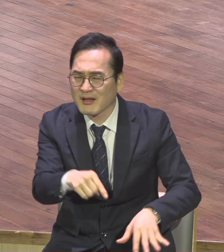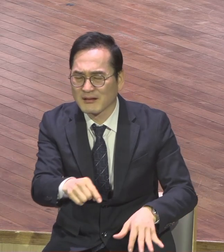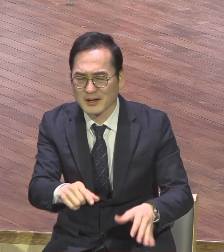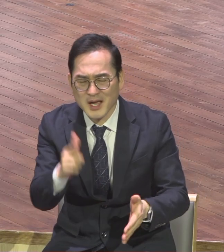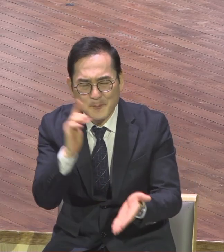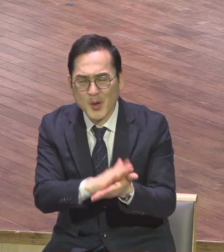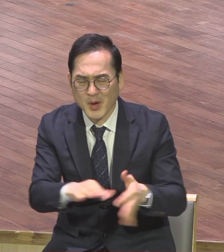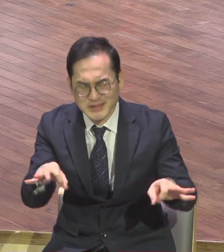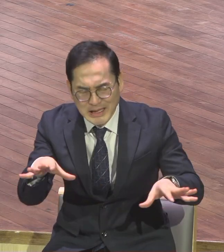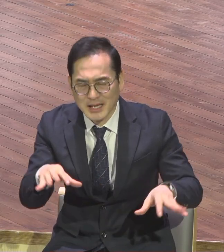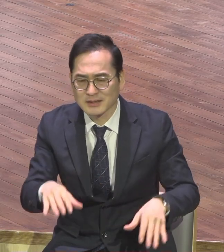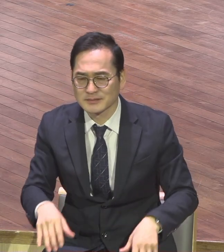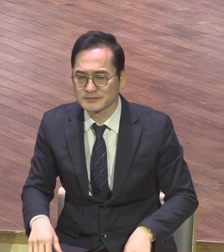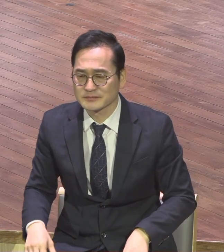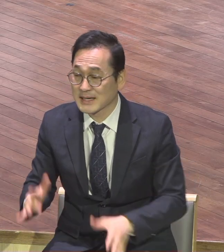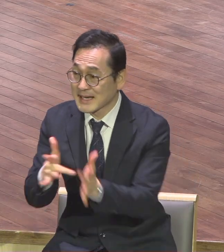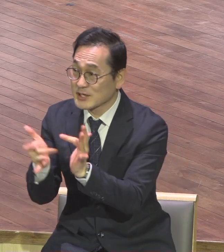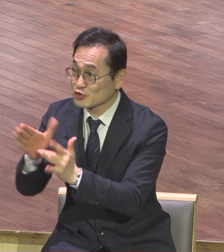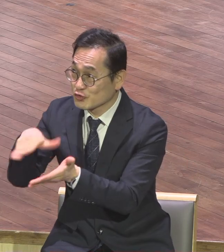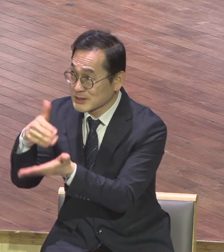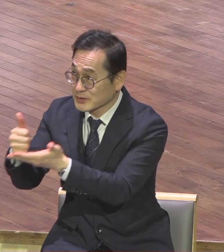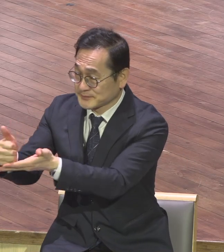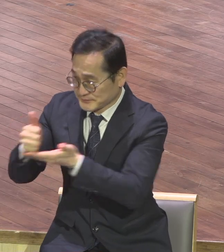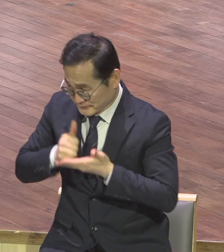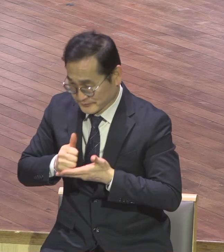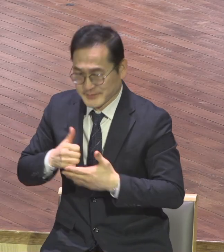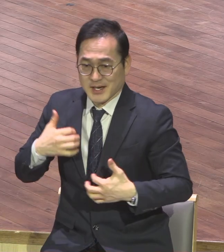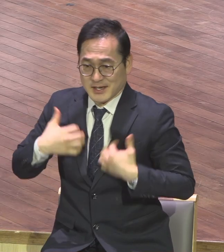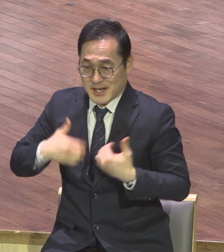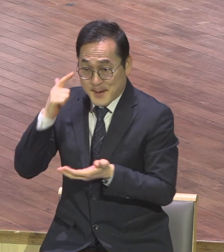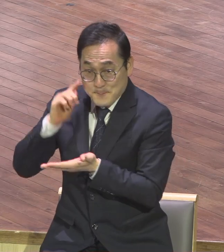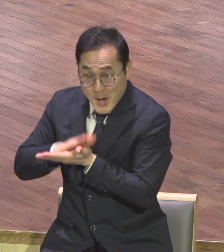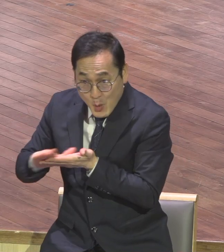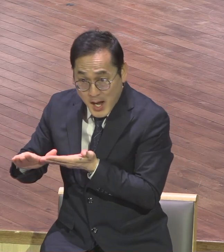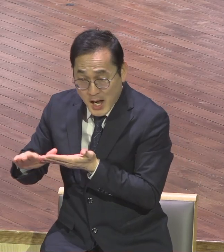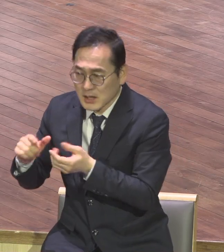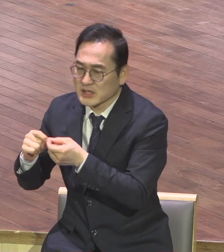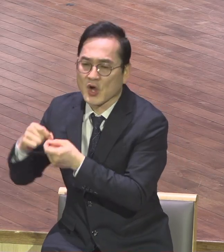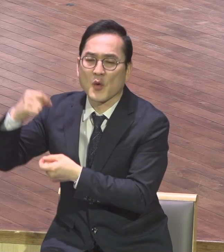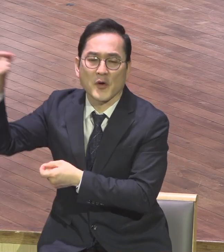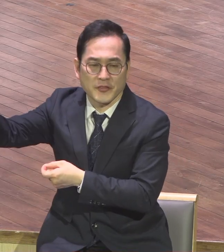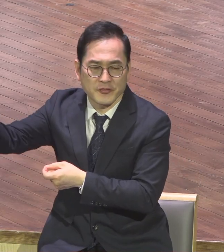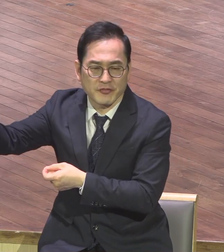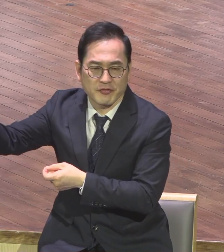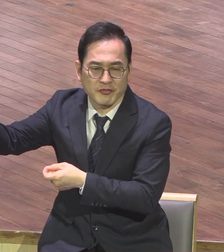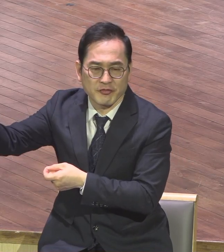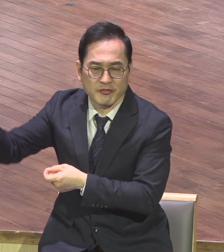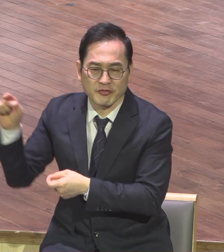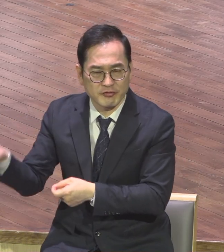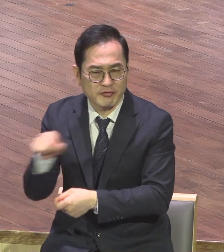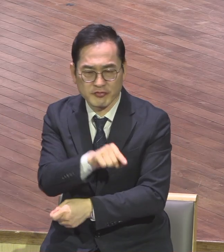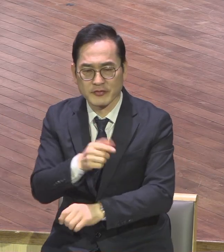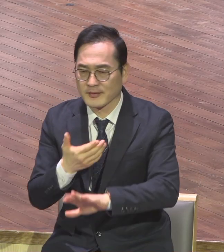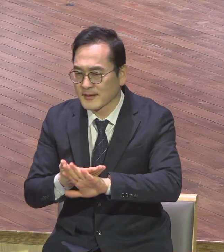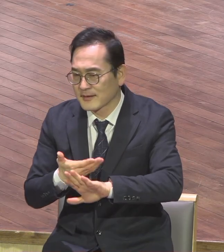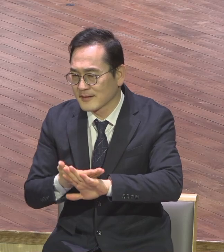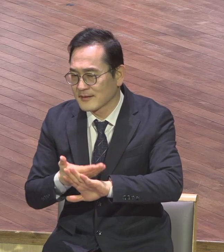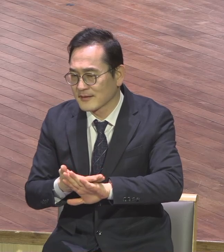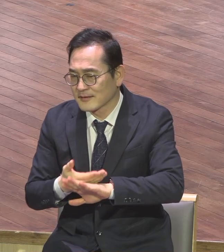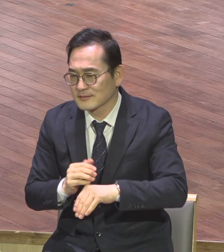이 평화는 팍스 크리스티나, 그리스도 안에서의 영원한 평화. 그래서